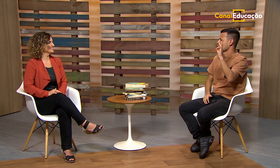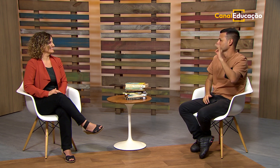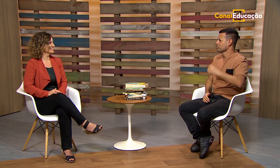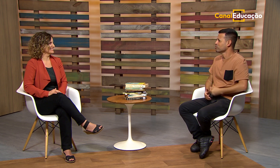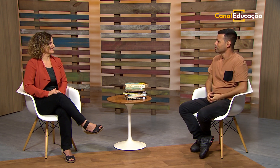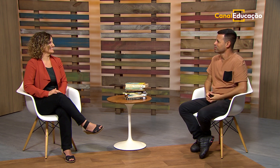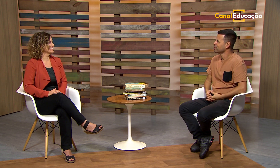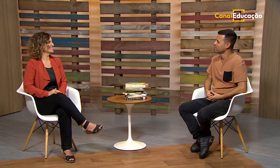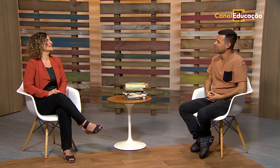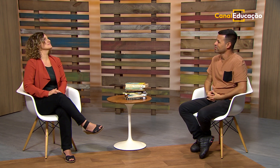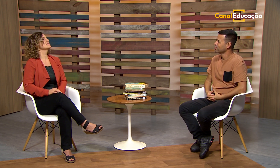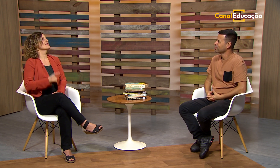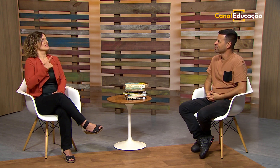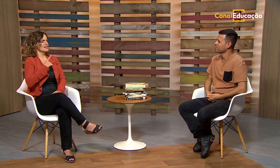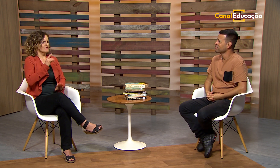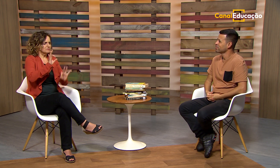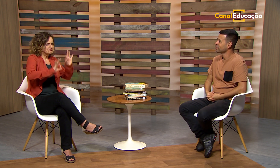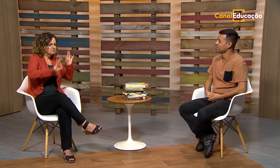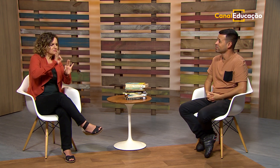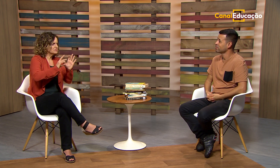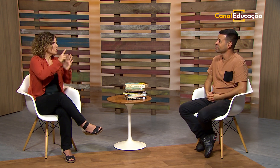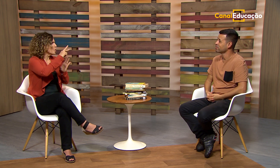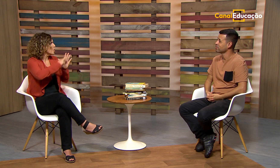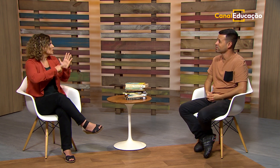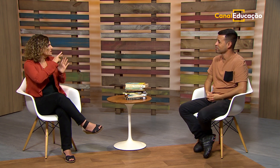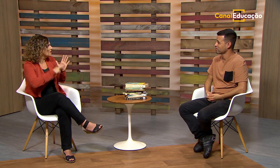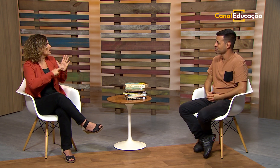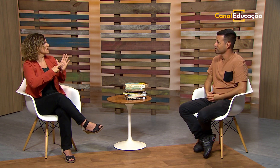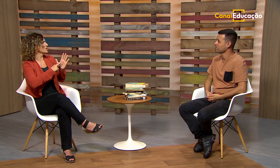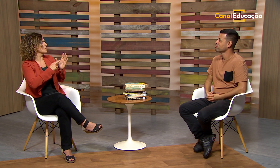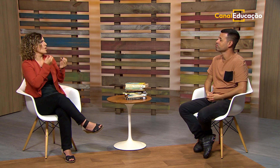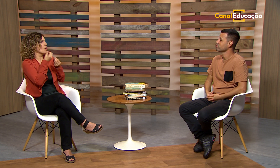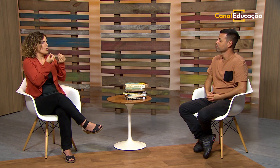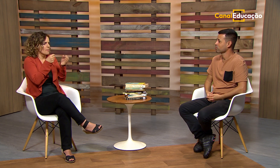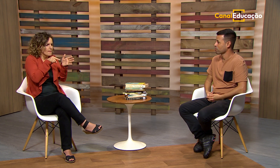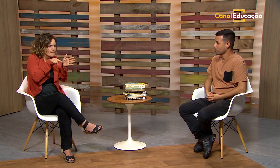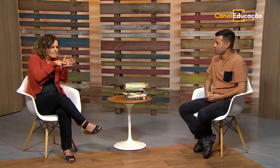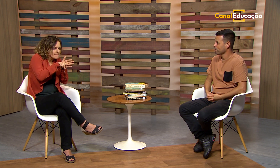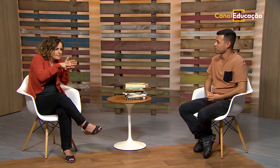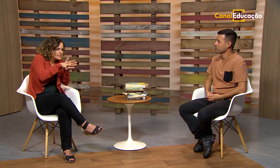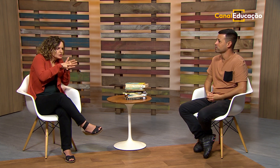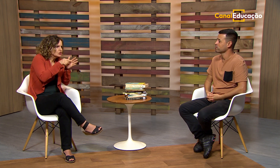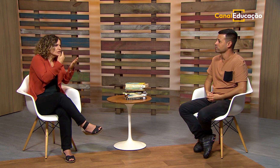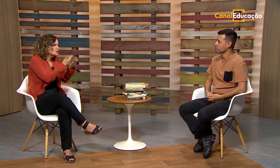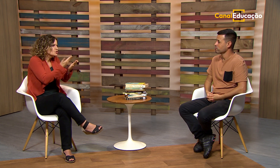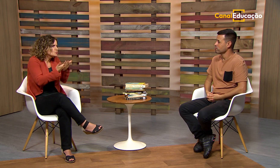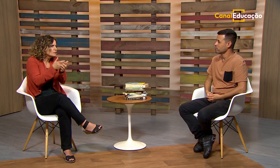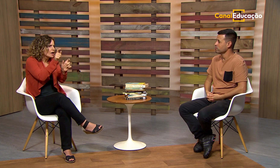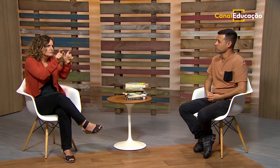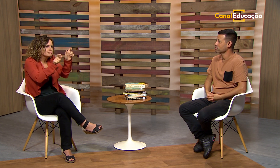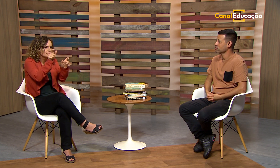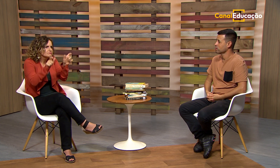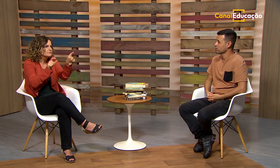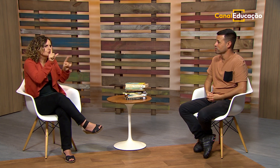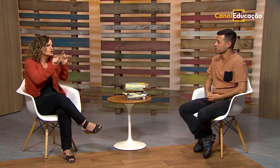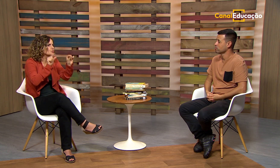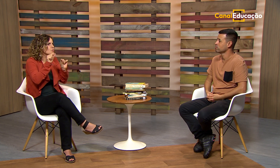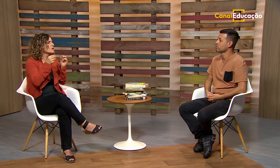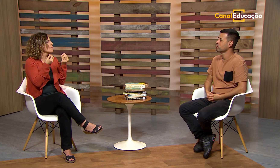mortes. E teve alguma preparação de roteiro, pesquisa prévia de convidados? Como